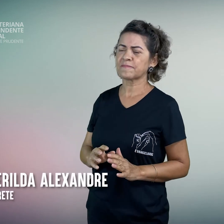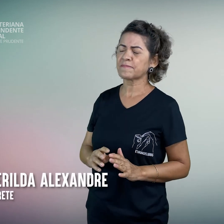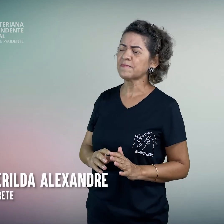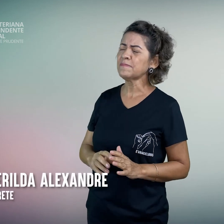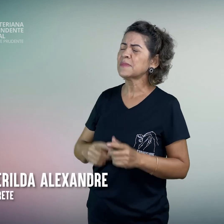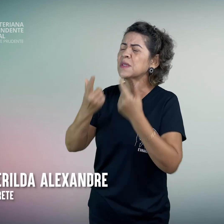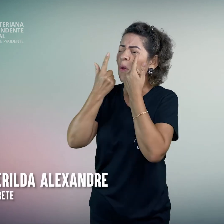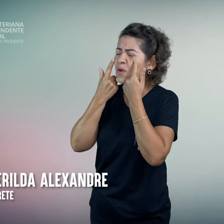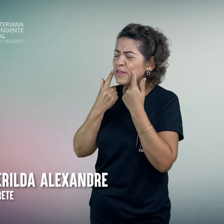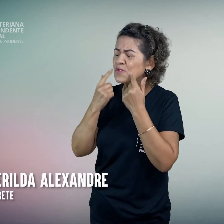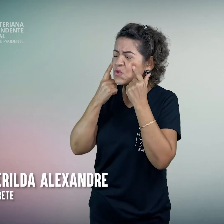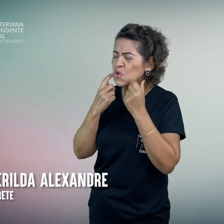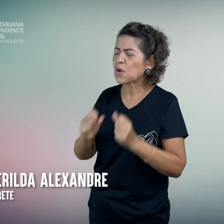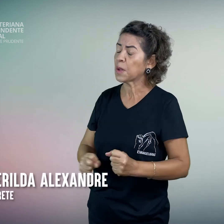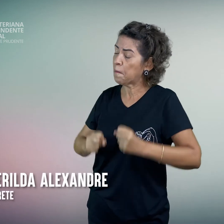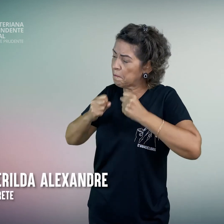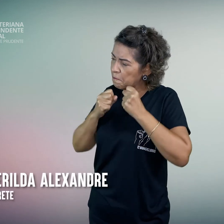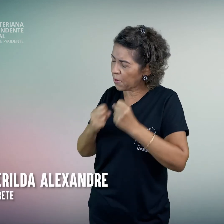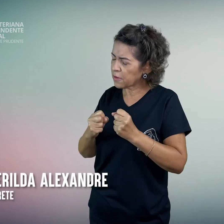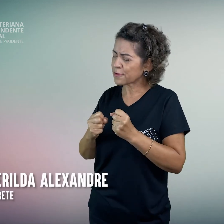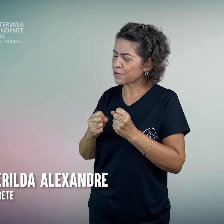Se quiser, chore diante dele.